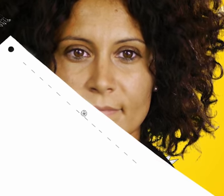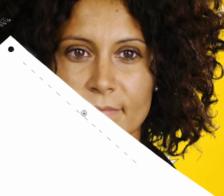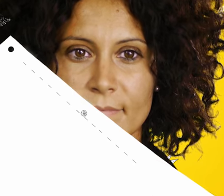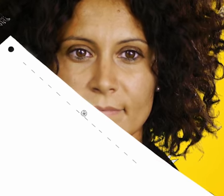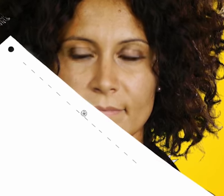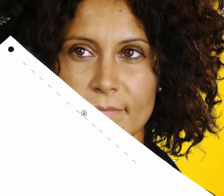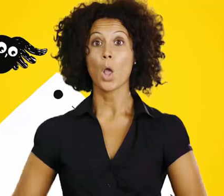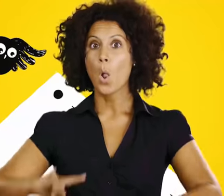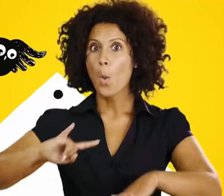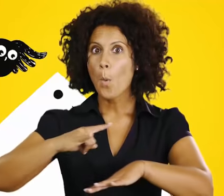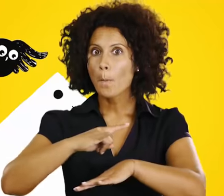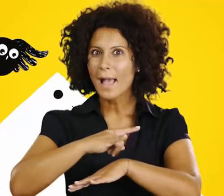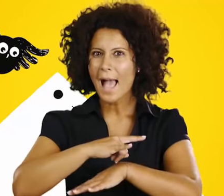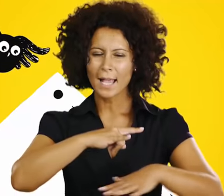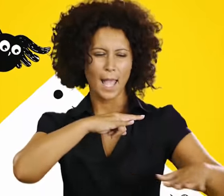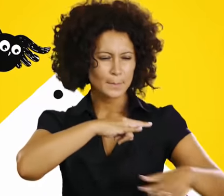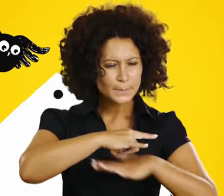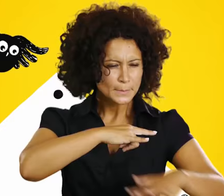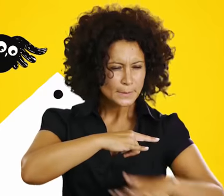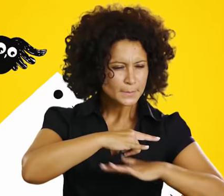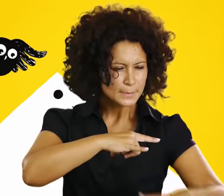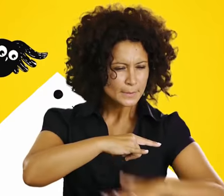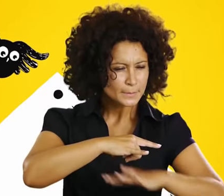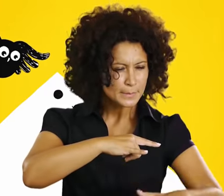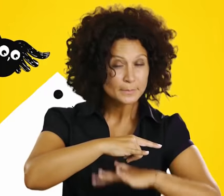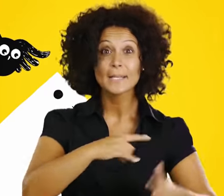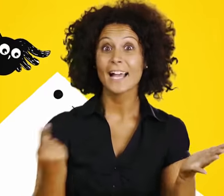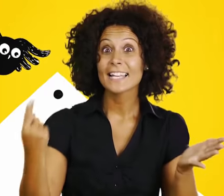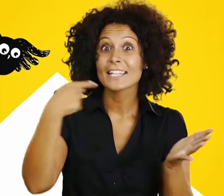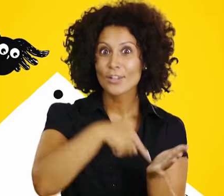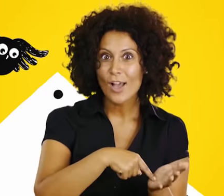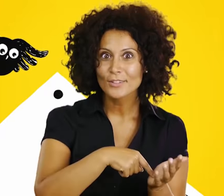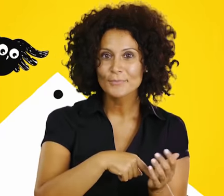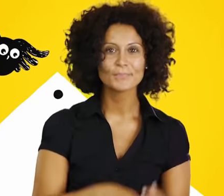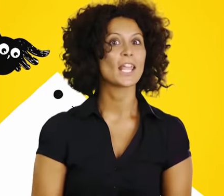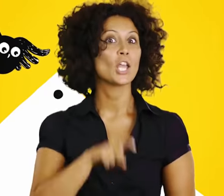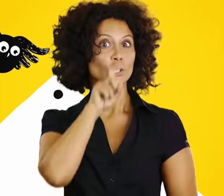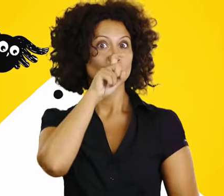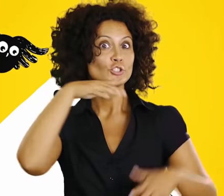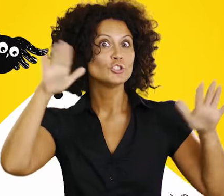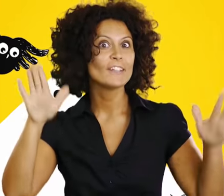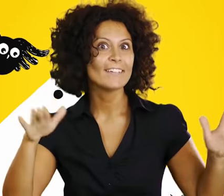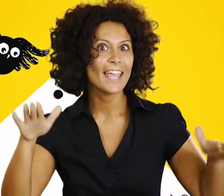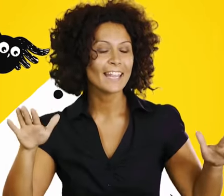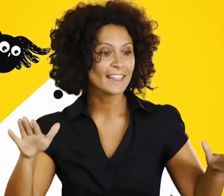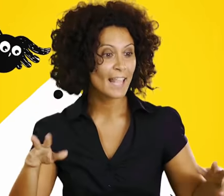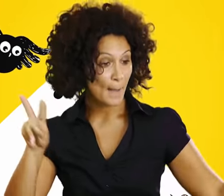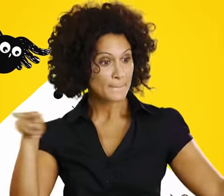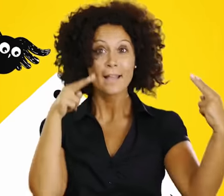E Lumaca si mise di nuovo a correre, ma stavolta per tornare. Sulla via del ritorno